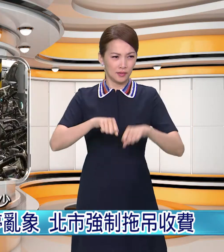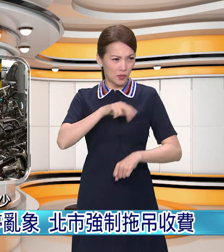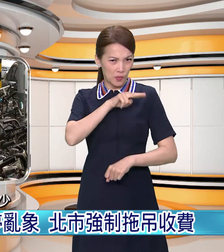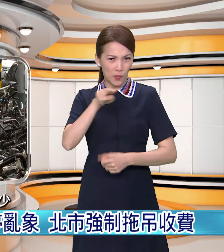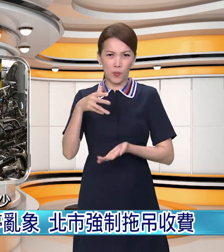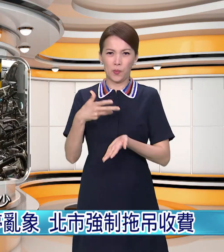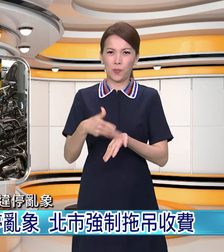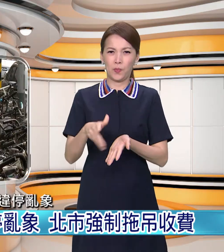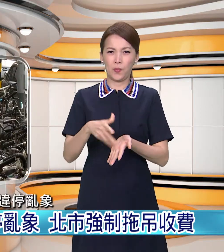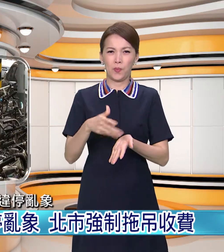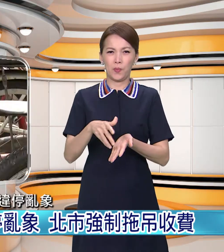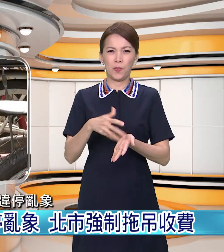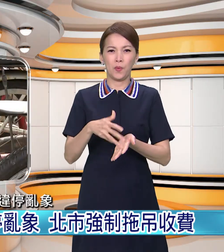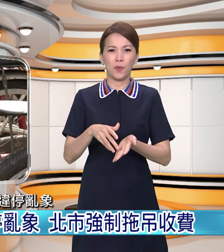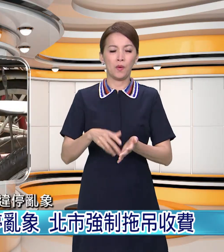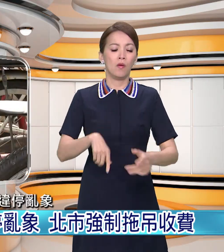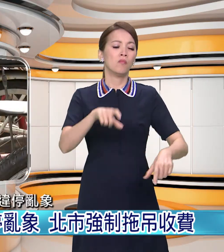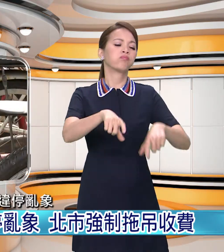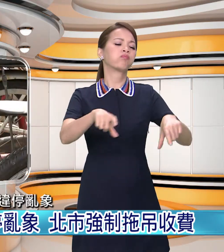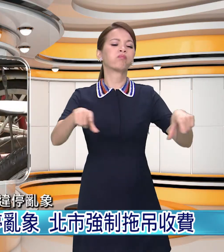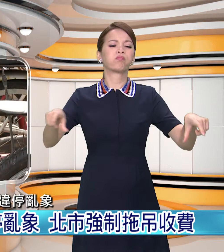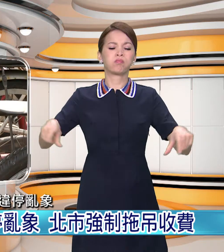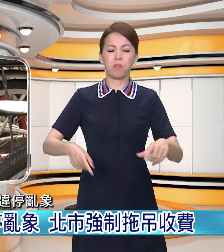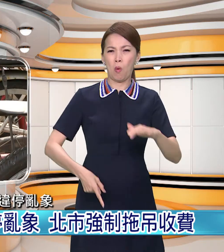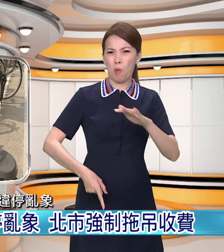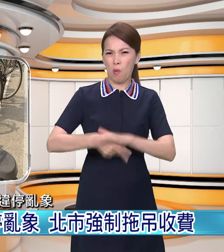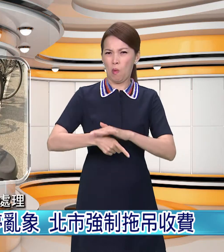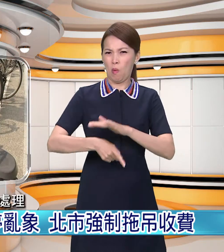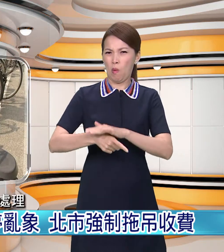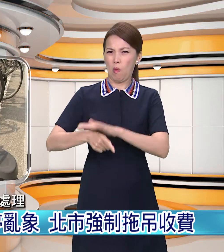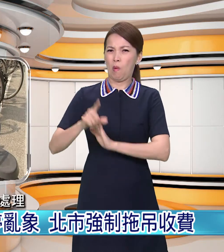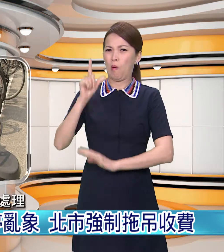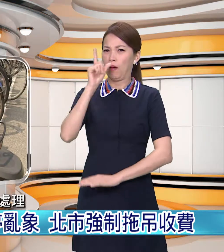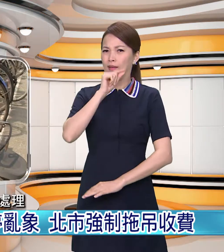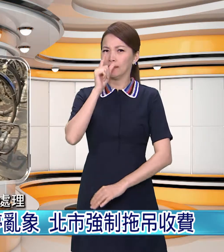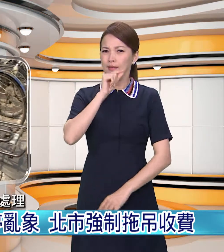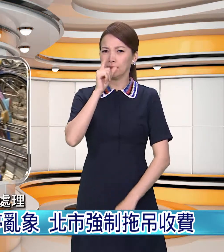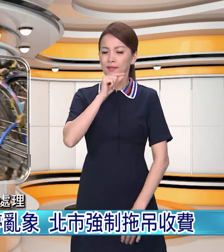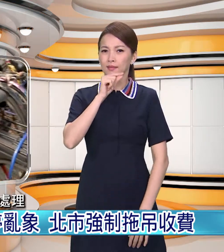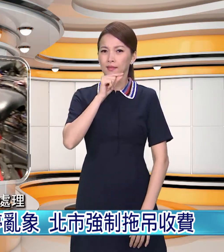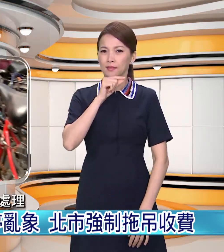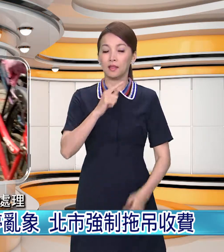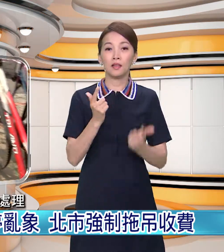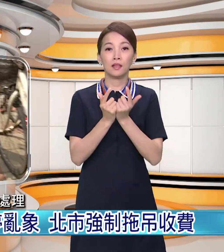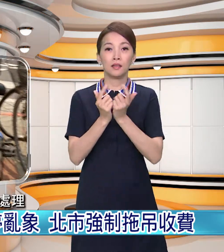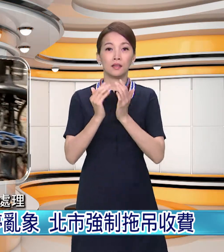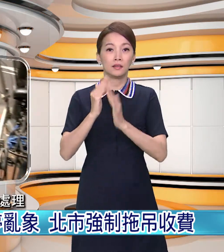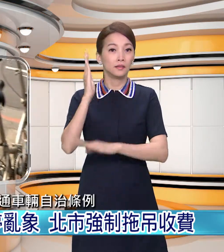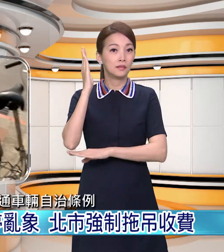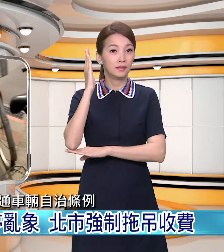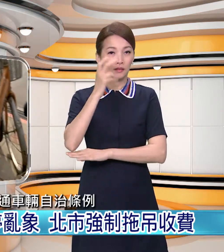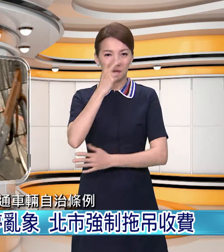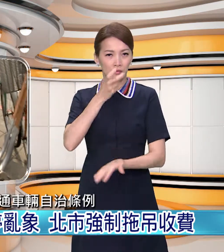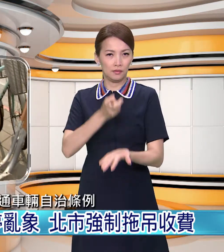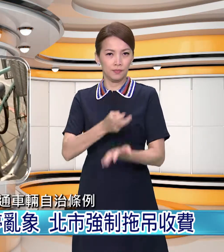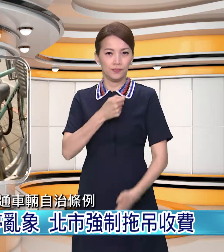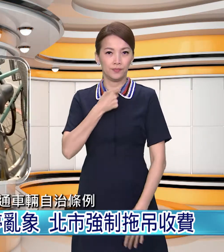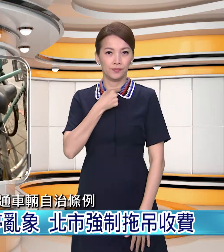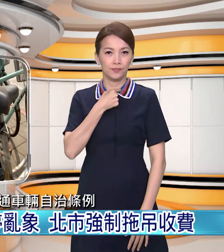少，但是因为出现了不少违停乱象，北市府就打算要积极处理，近期公